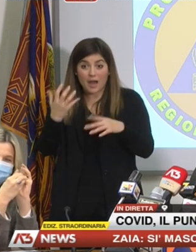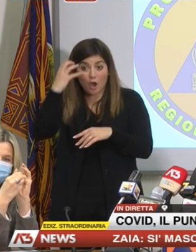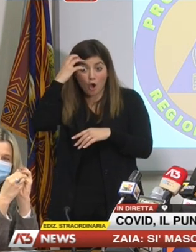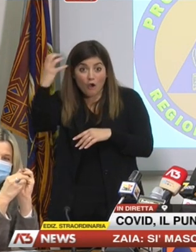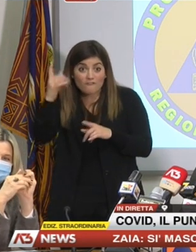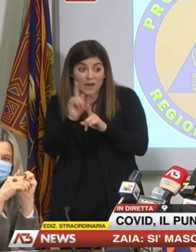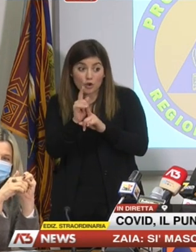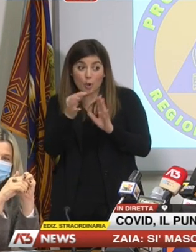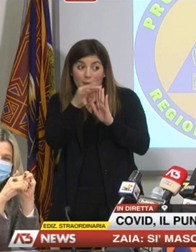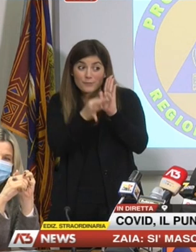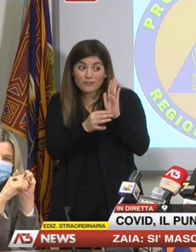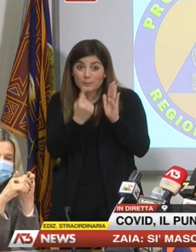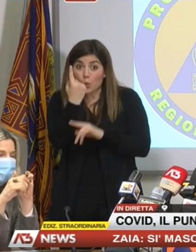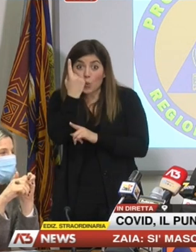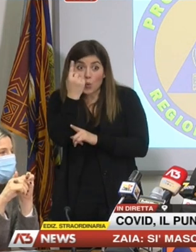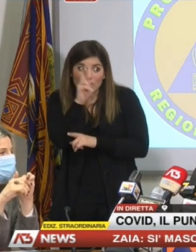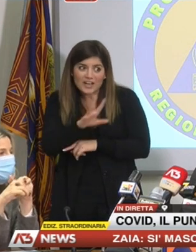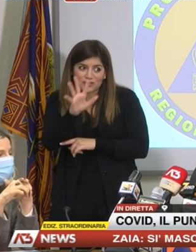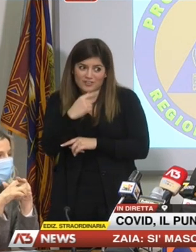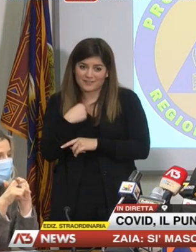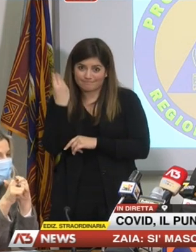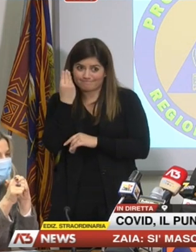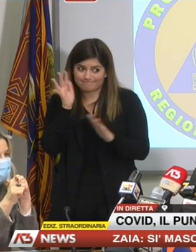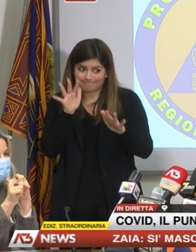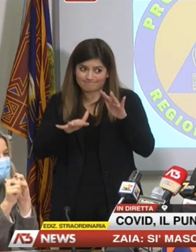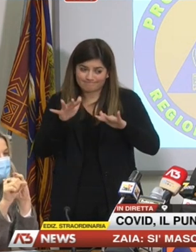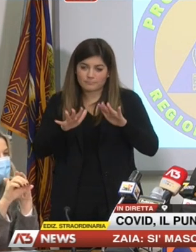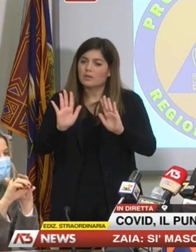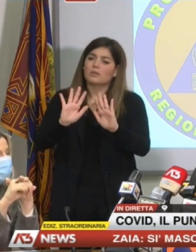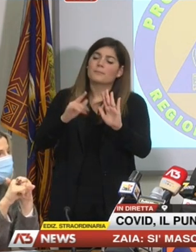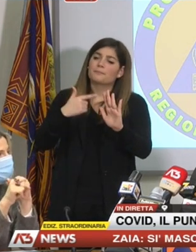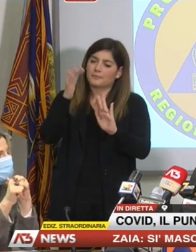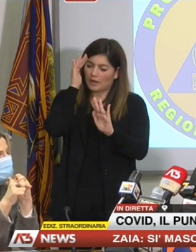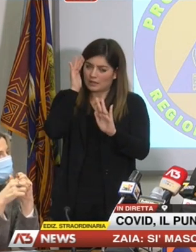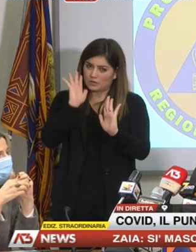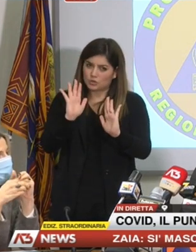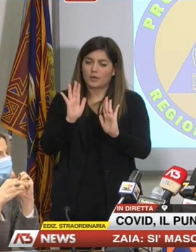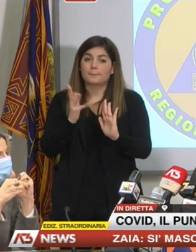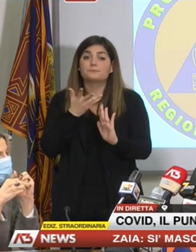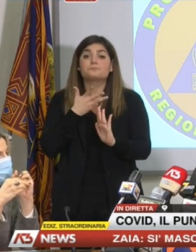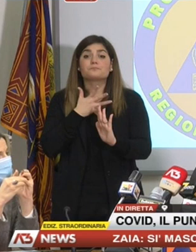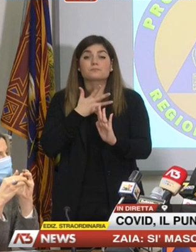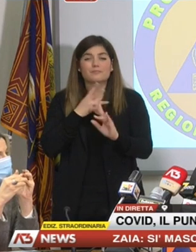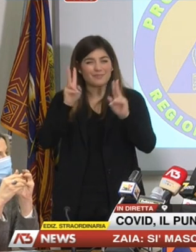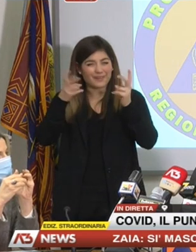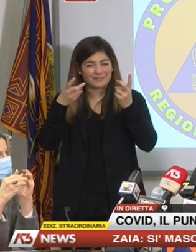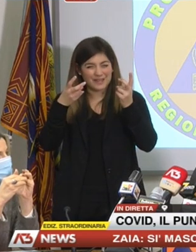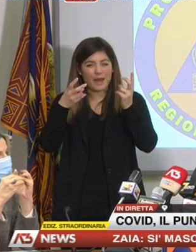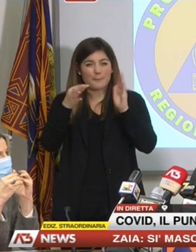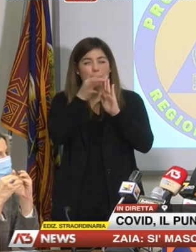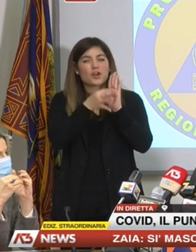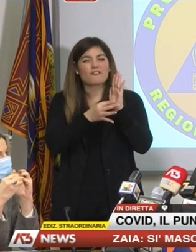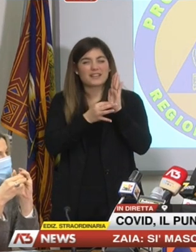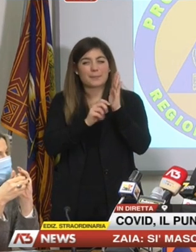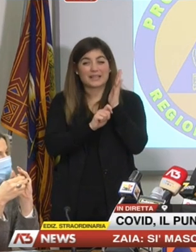fatto riguarda una regione sola. Temo questo. No, no, però attenzione, il tema dei provvedimenti restrittivi non è solo